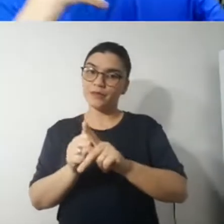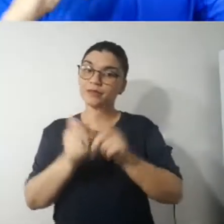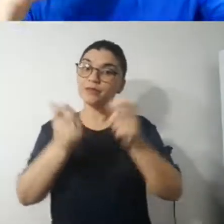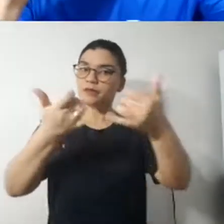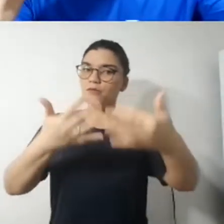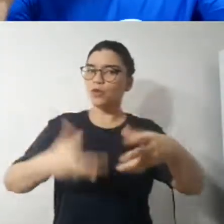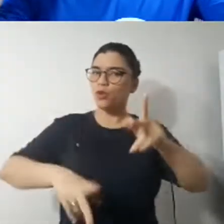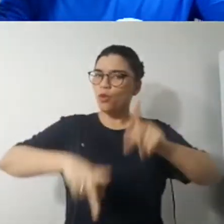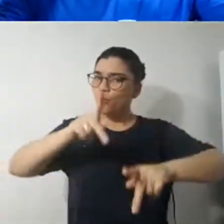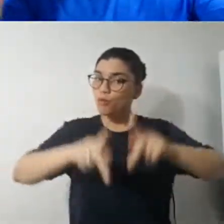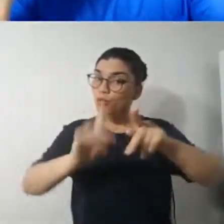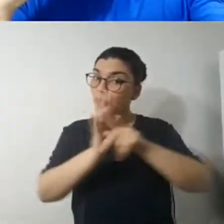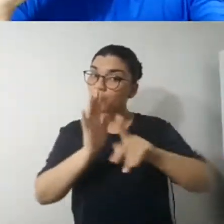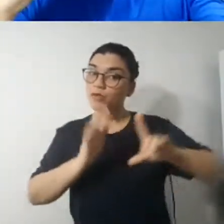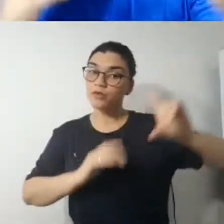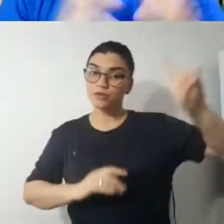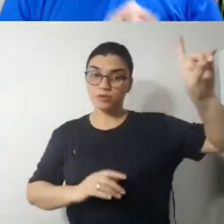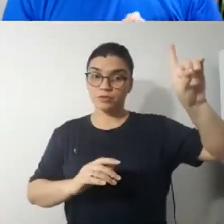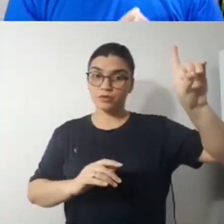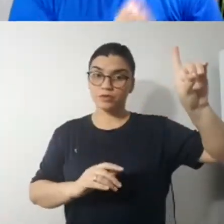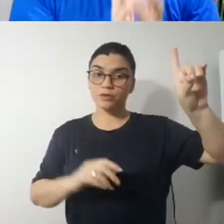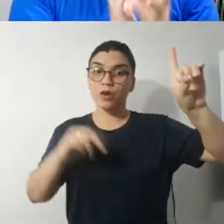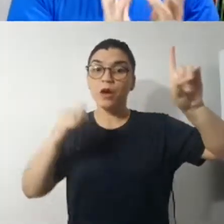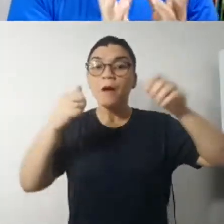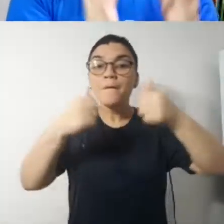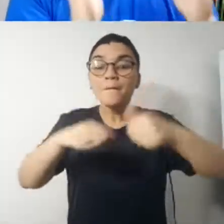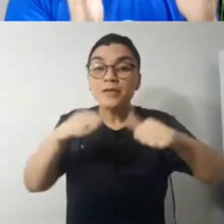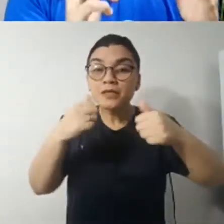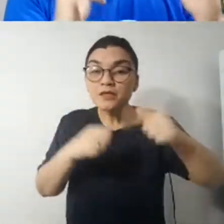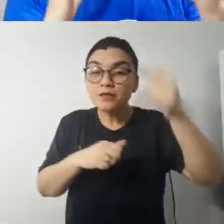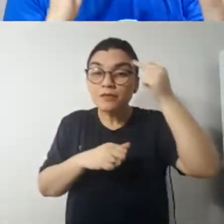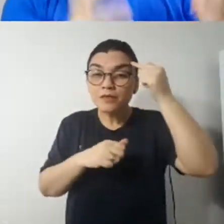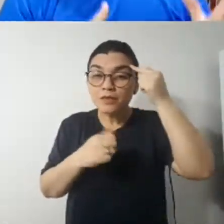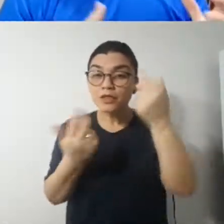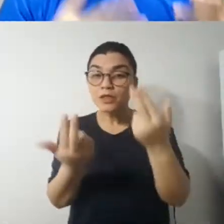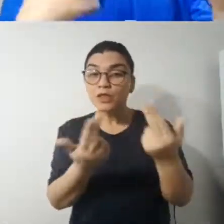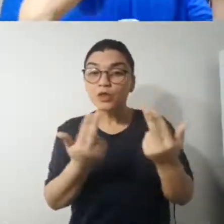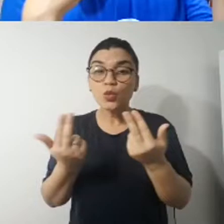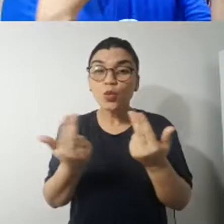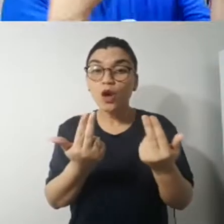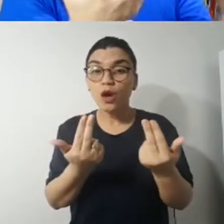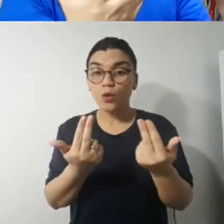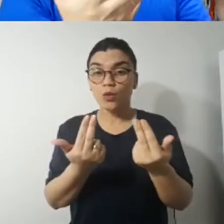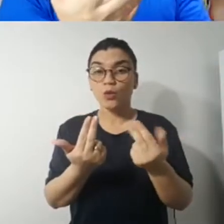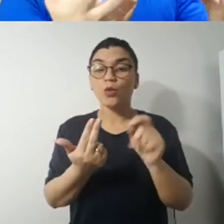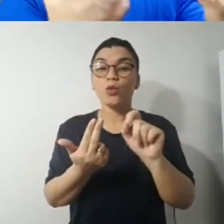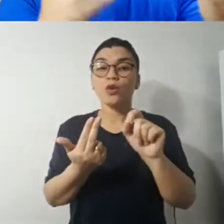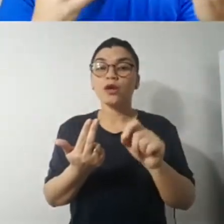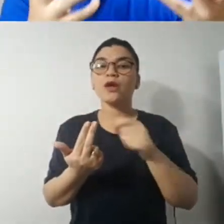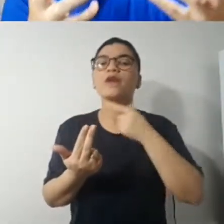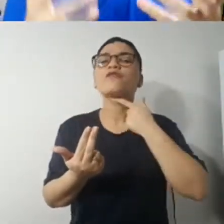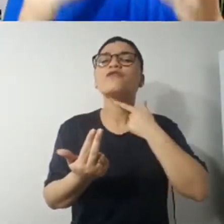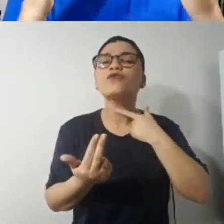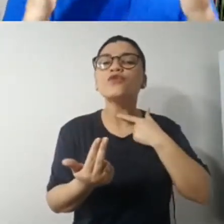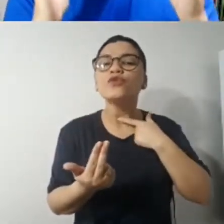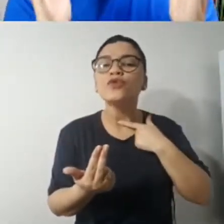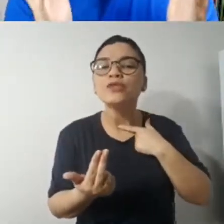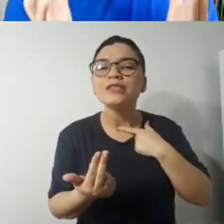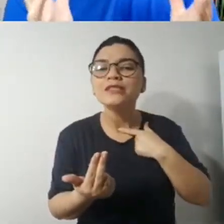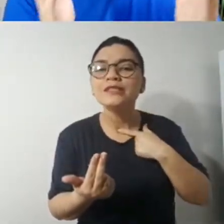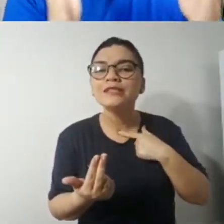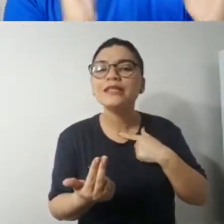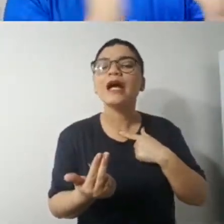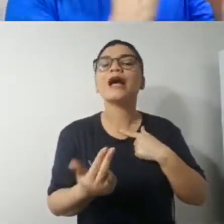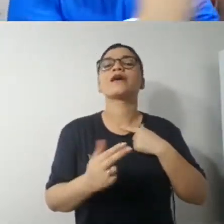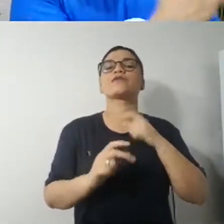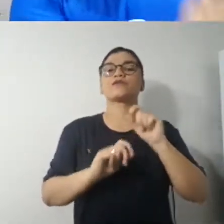mesmo modo de pensar, ele está se referindo a ter as mesmas vontades. Vontades que apontam para